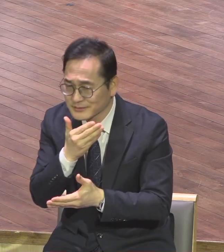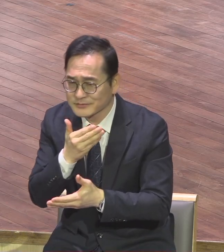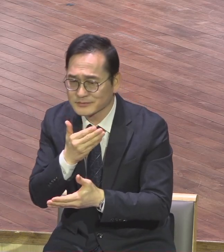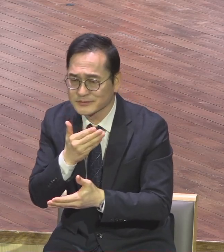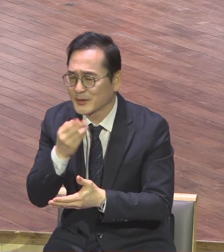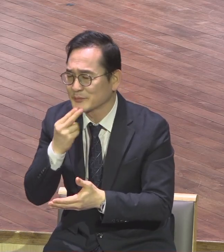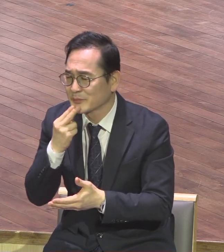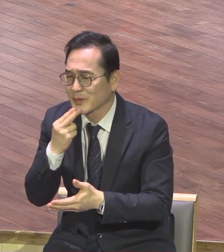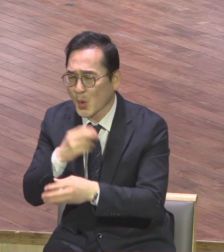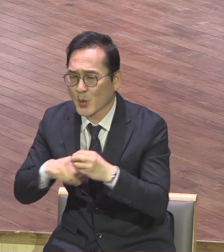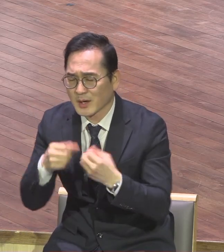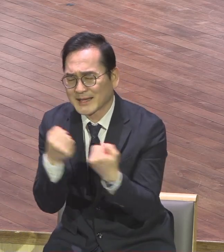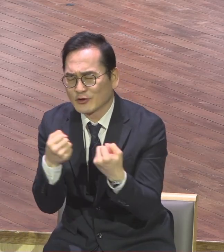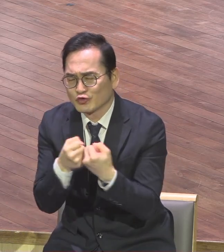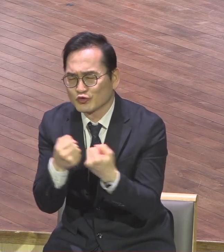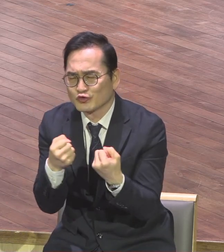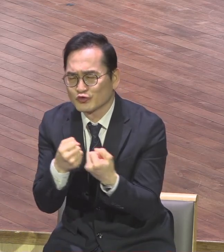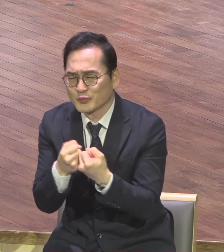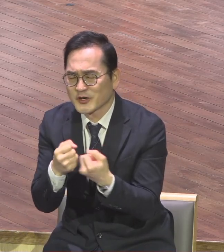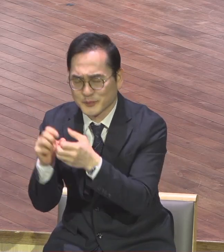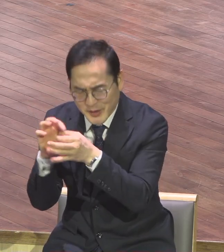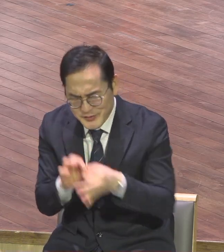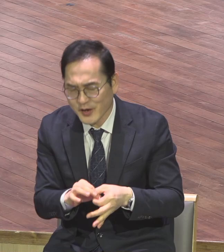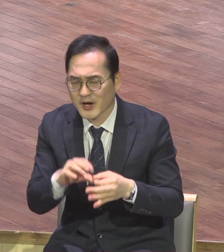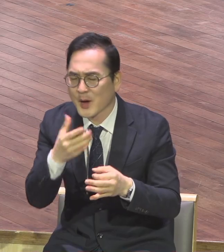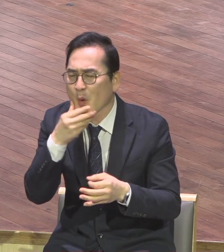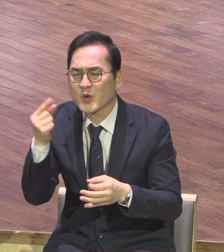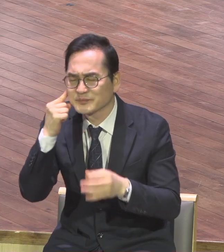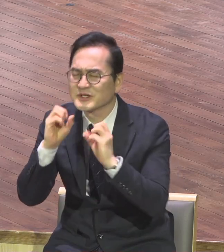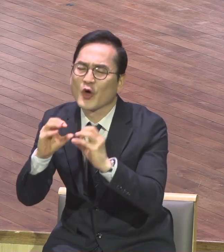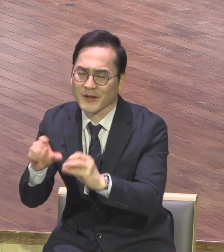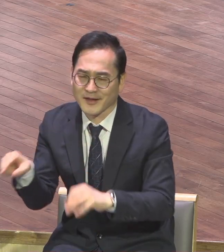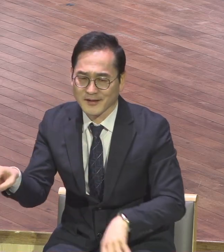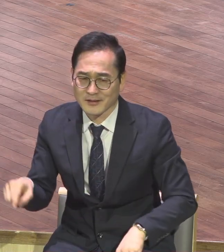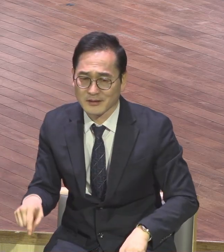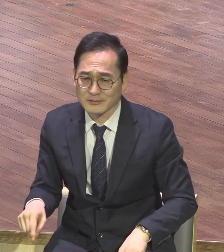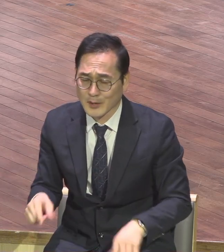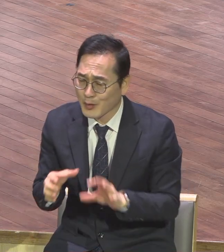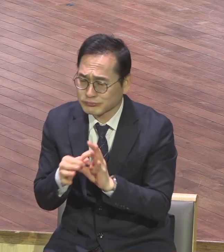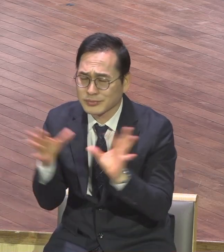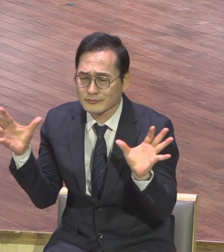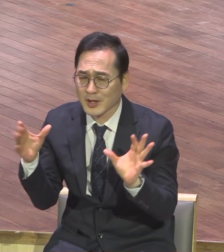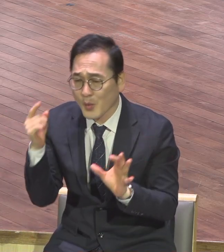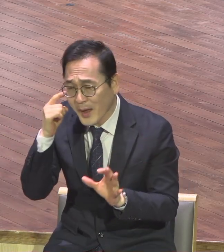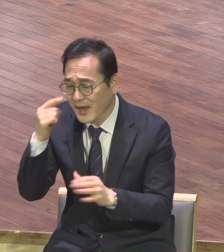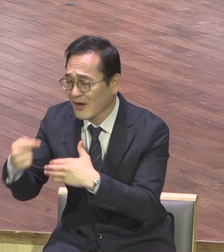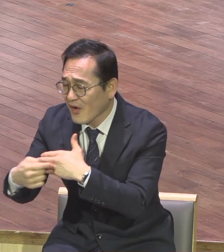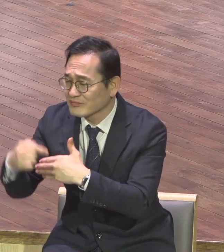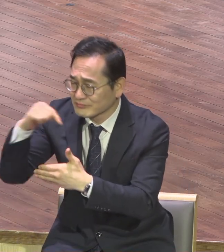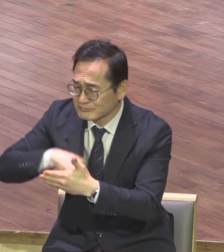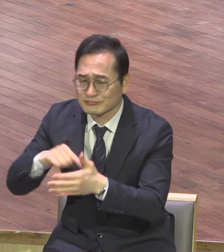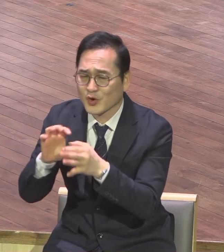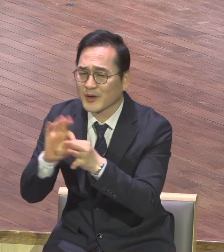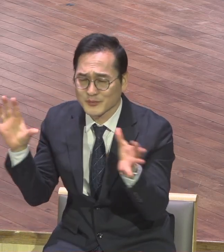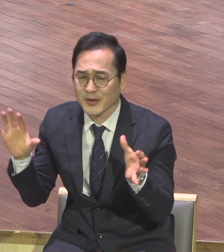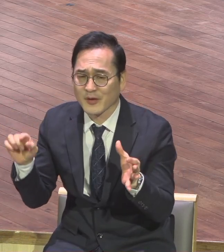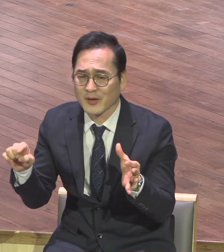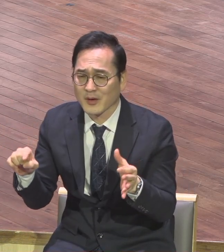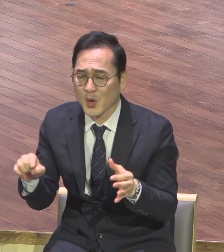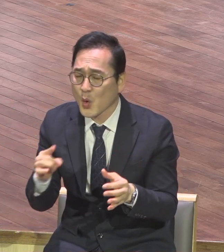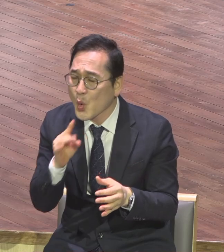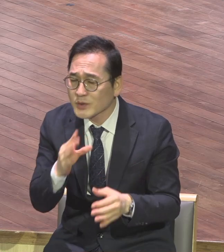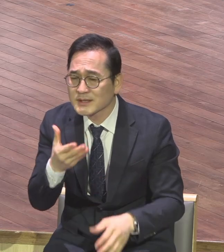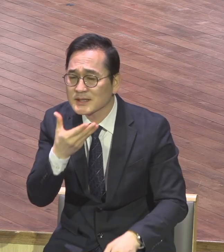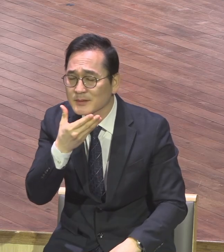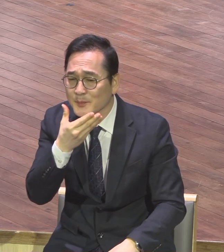그리스도를 전파하느니라. 그러면 무엇이냐? 거칠으로 하나, 참으로 하나, 모든 방도로 하든지